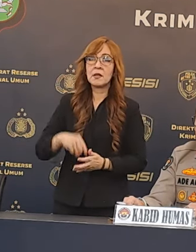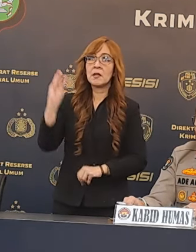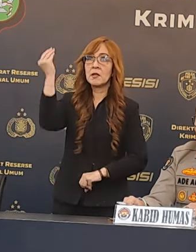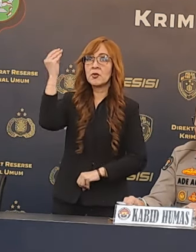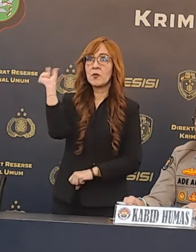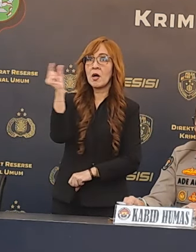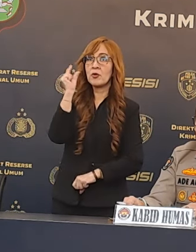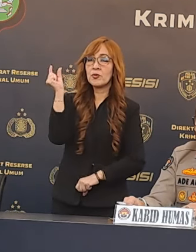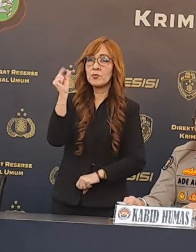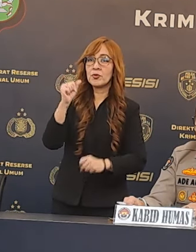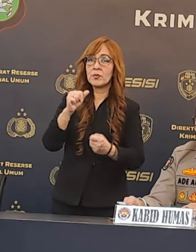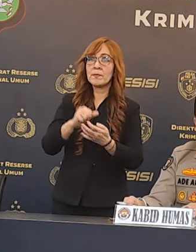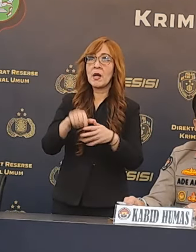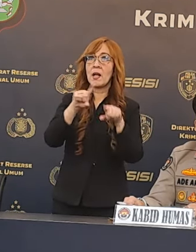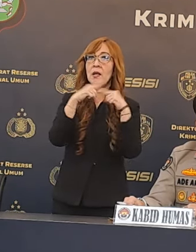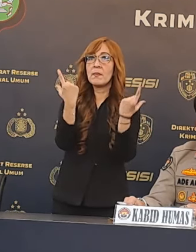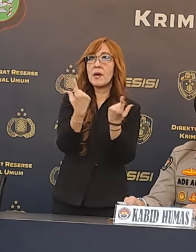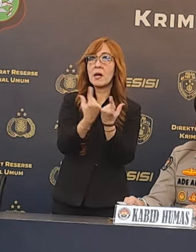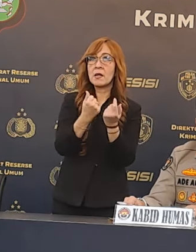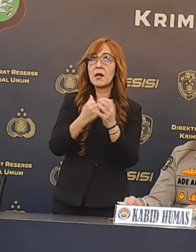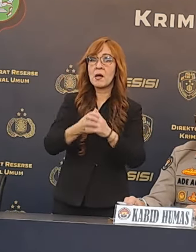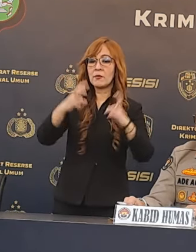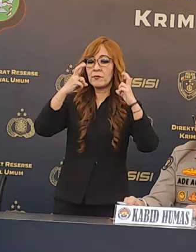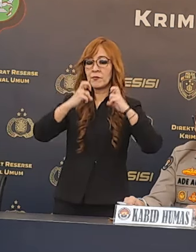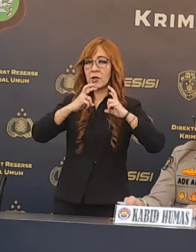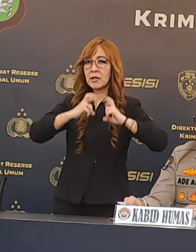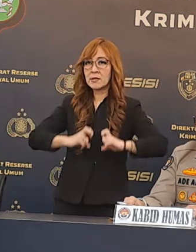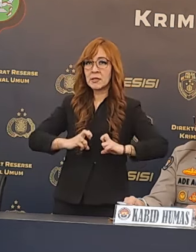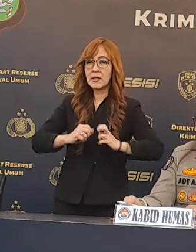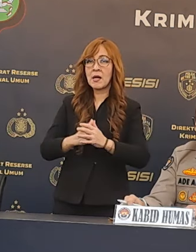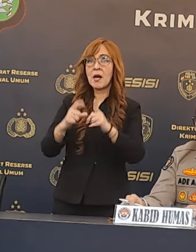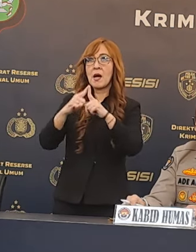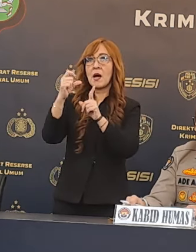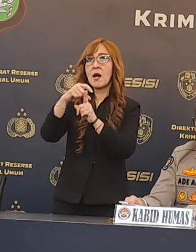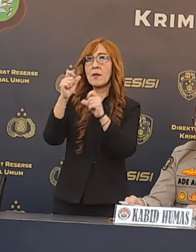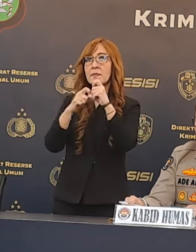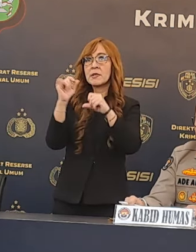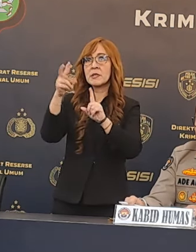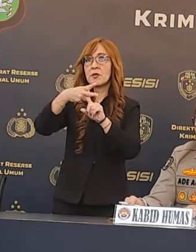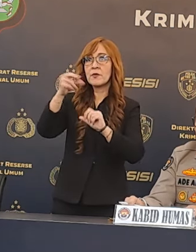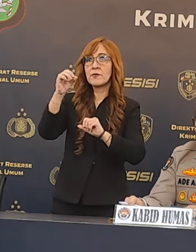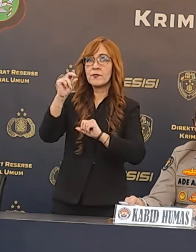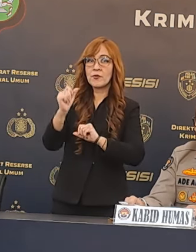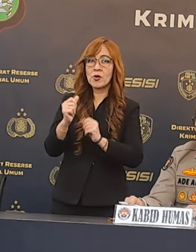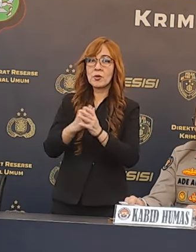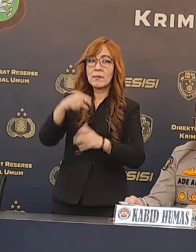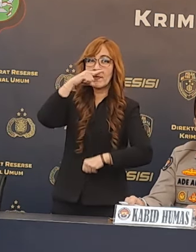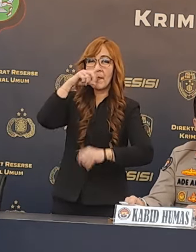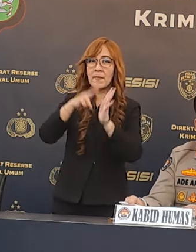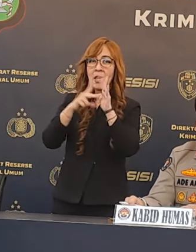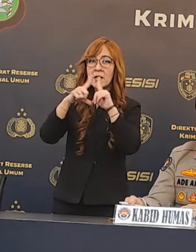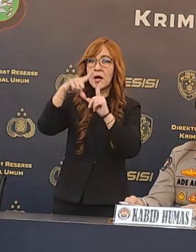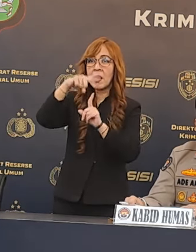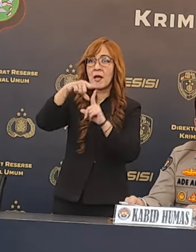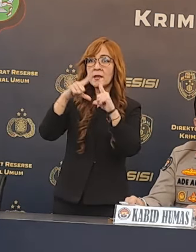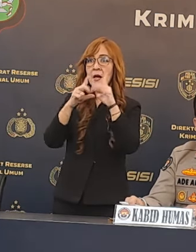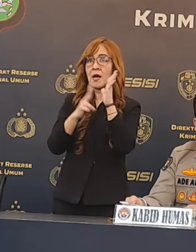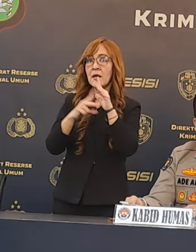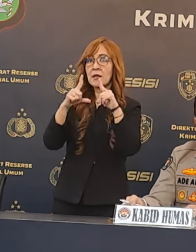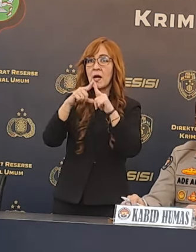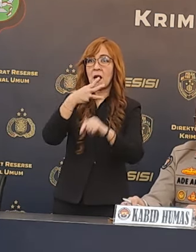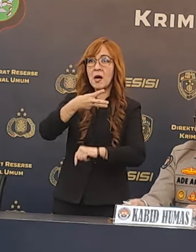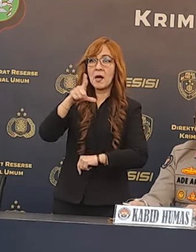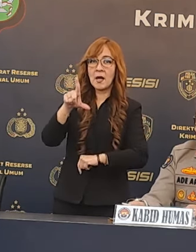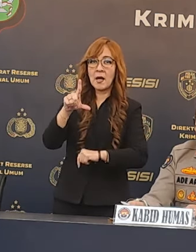Umum Asosiasi Psikologi Forensik atau APSIFOR, Bapak Nathanael Sumampo,